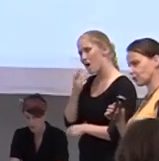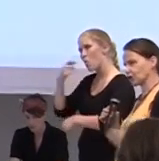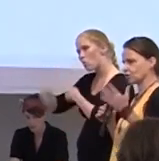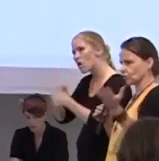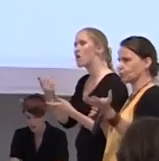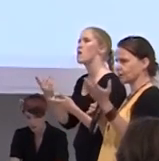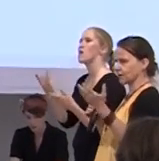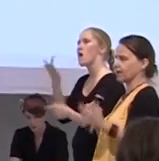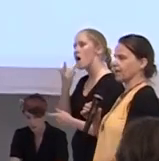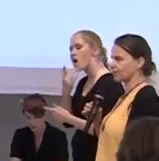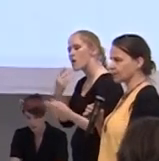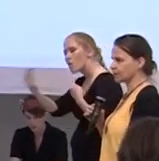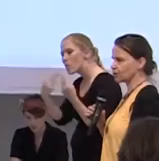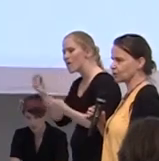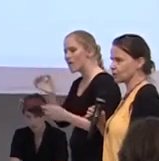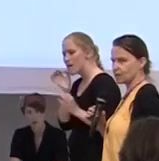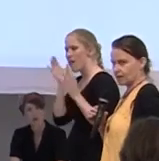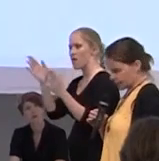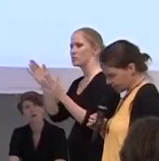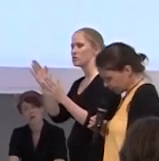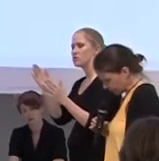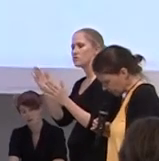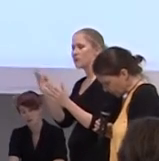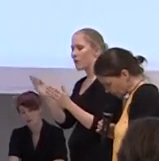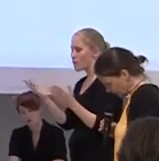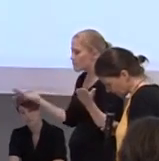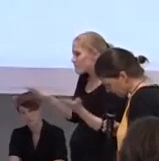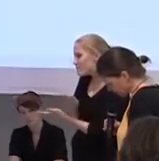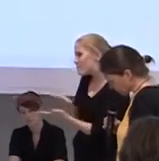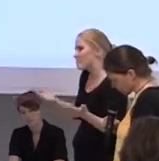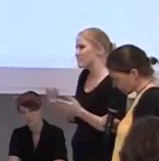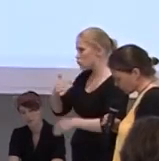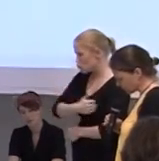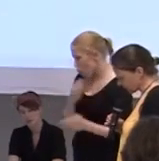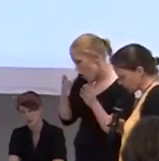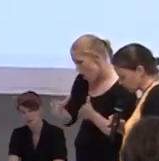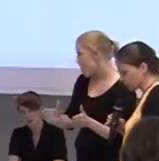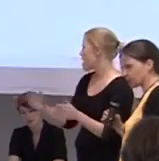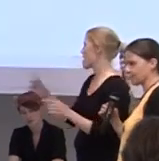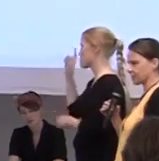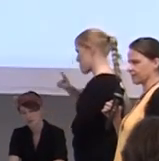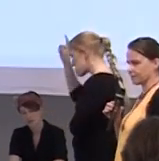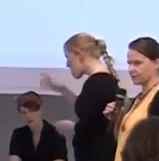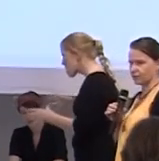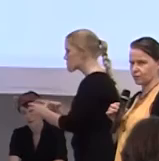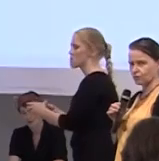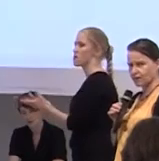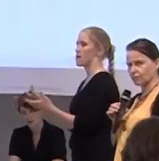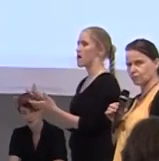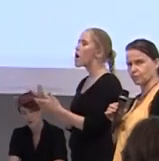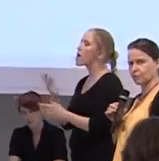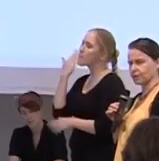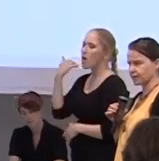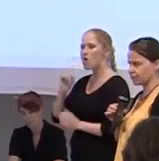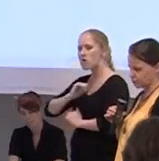mezi rodiči a školou byla efektivnější. Padaly takové návrhy, jako že by mohl být někdo, kdo by byl takový